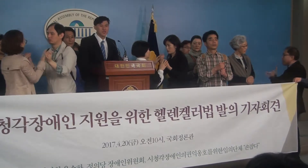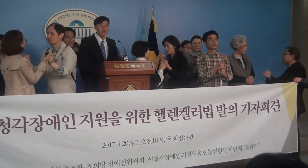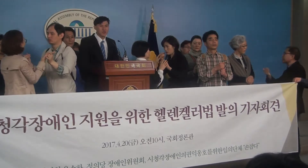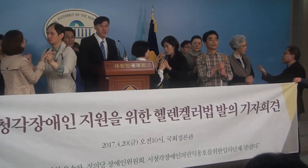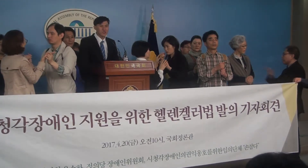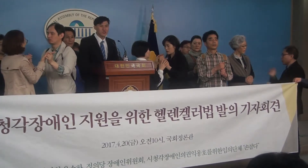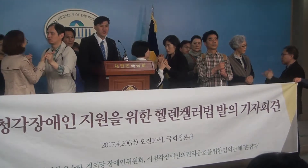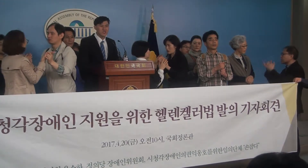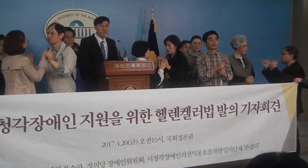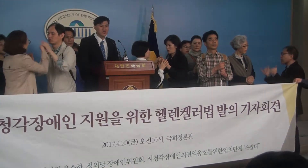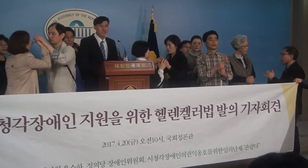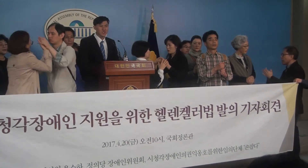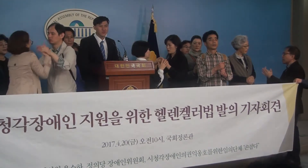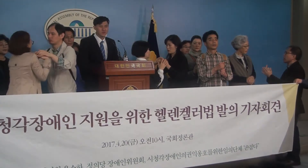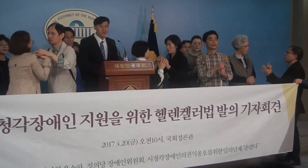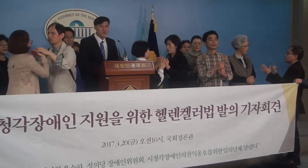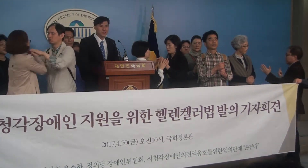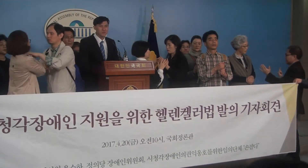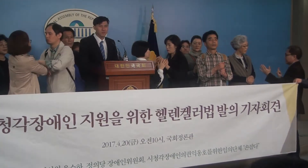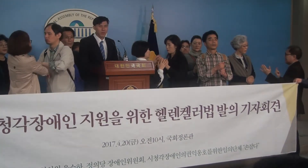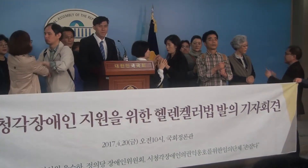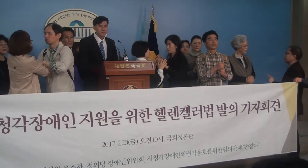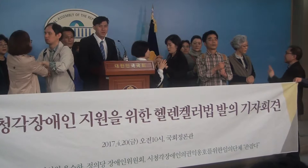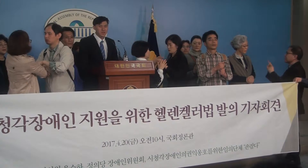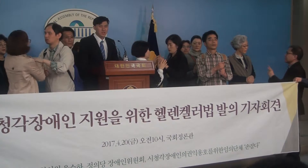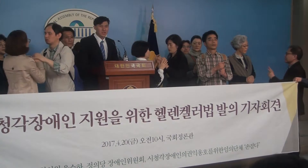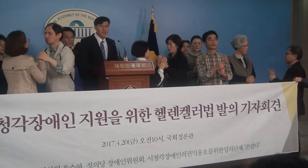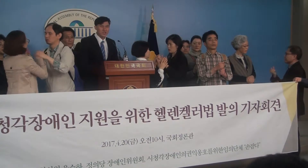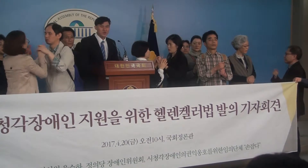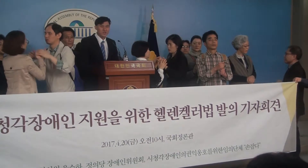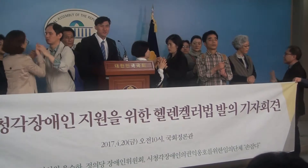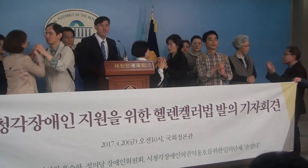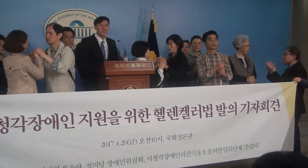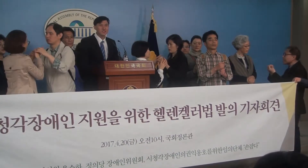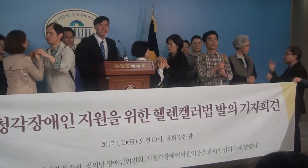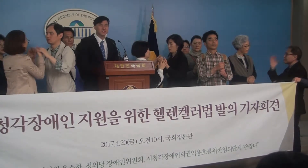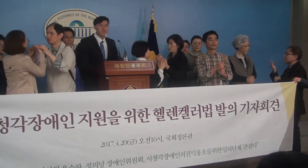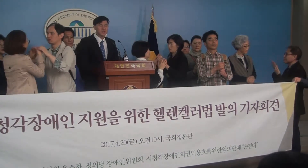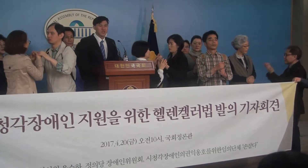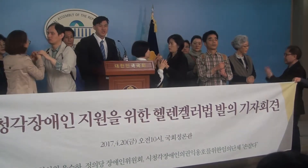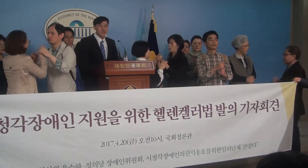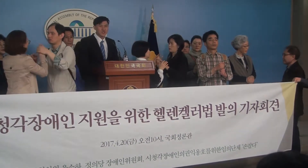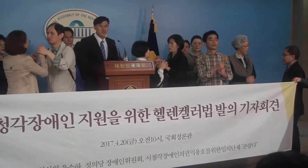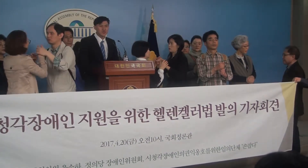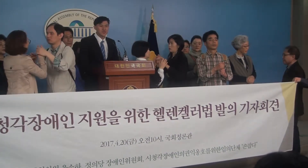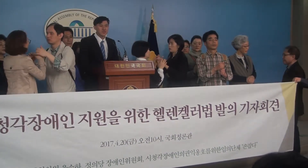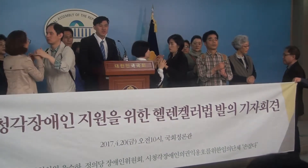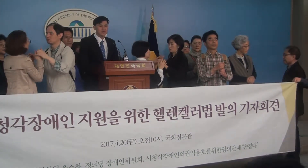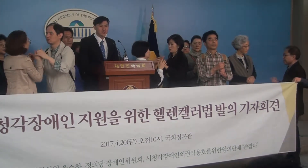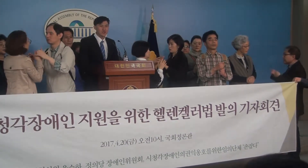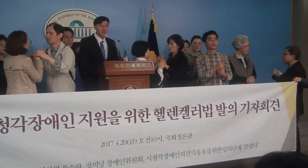또 사회와 단절된 삶을 살아가고 있습니다. 예를 하나 들어보겠습니다. 출생